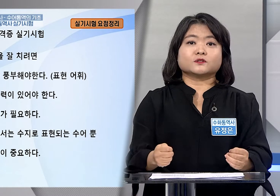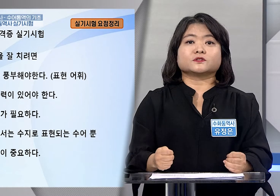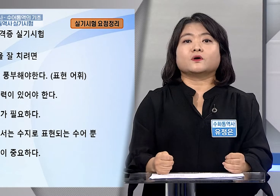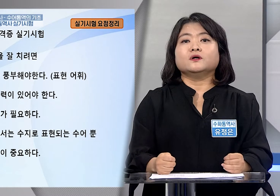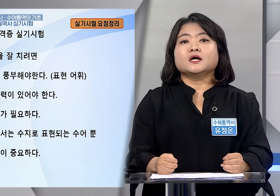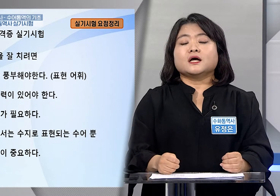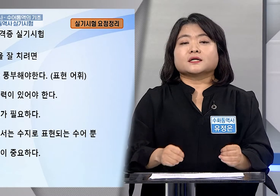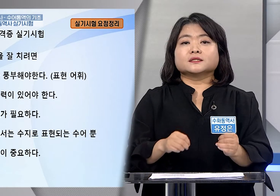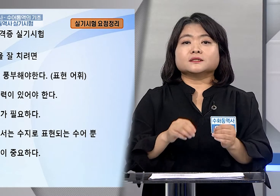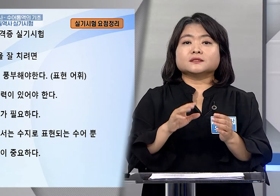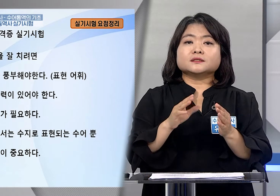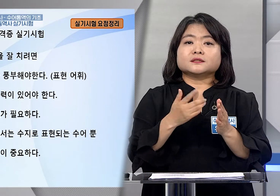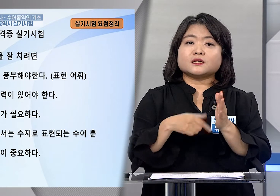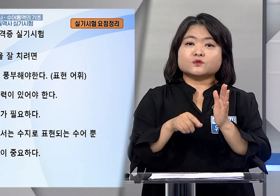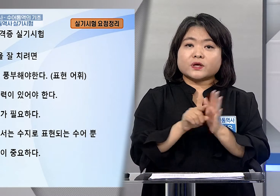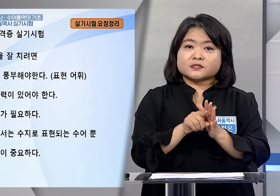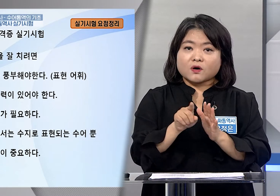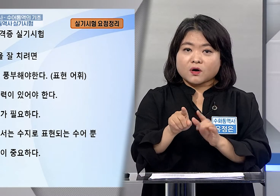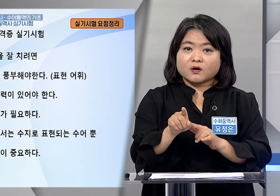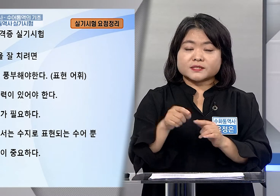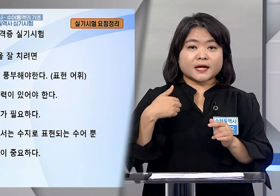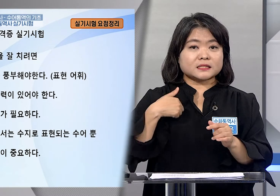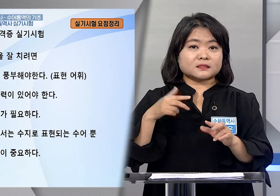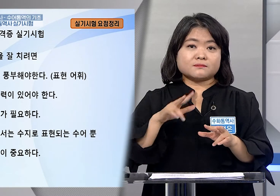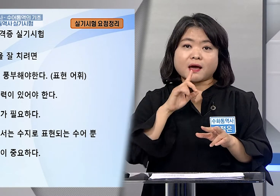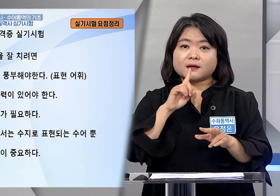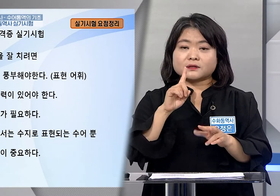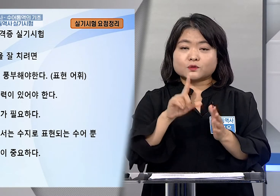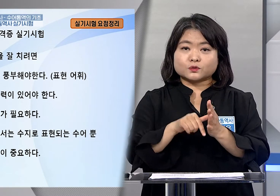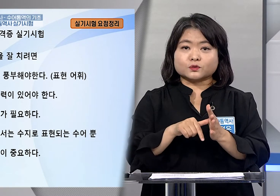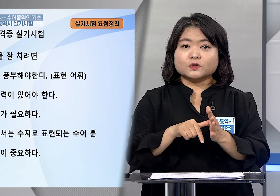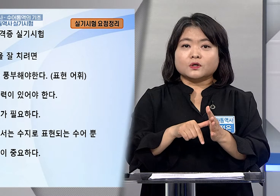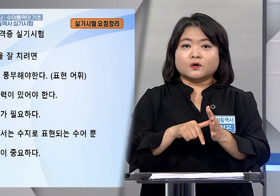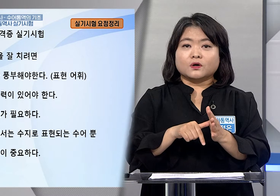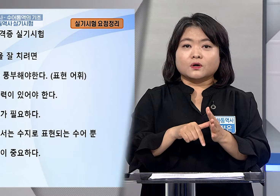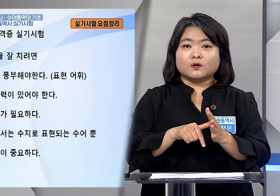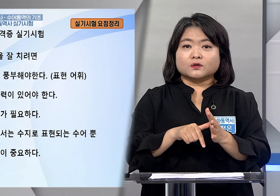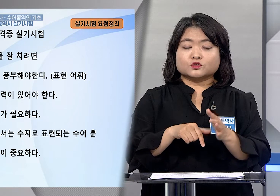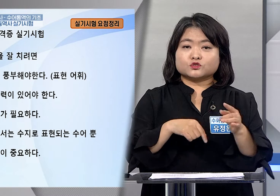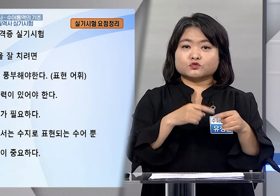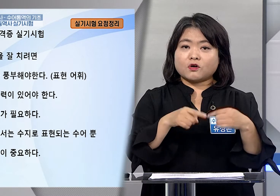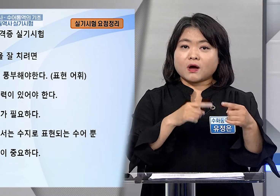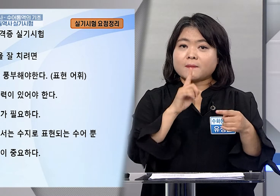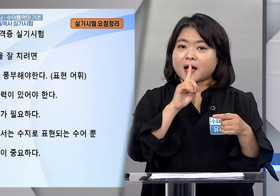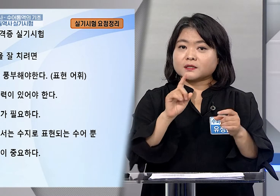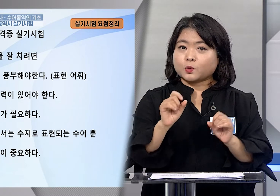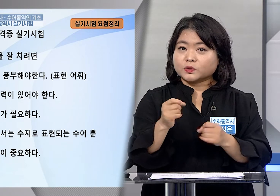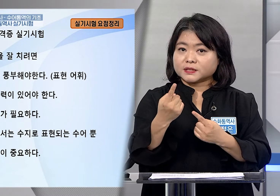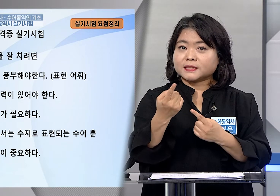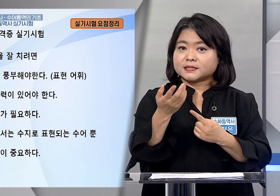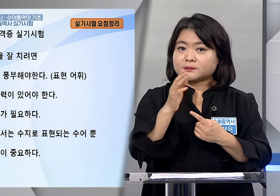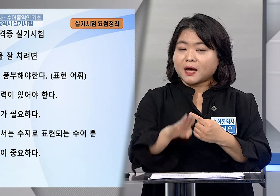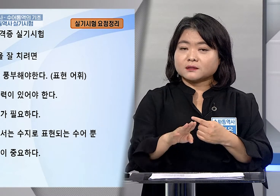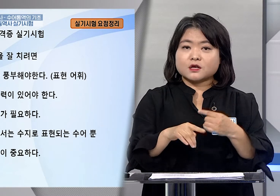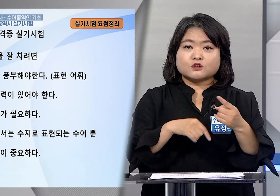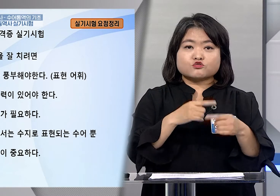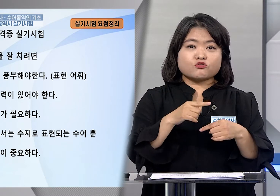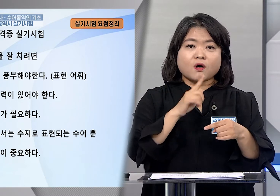많거든요. 그럴 때를 위해서 제가 지금 말할 때도 수어와 말이 동시이지만 수어와